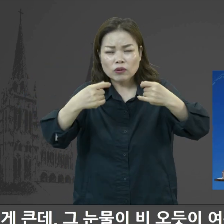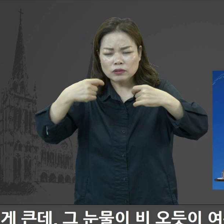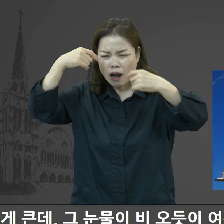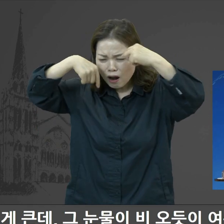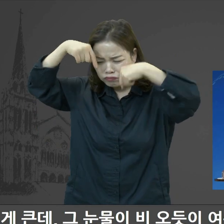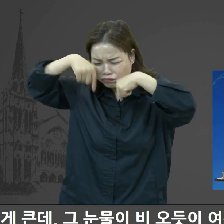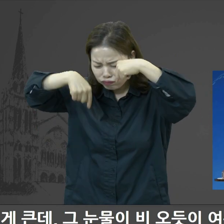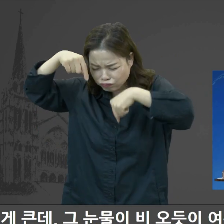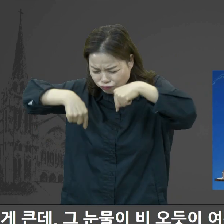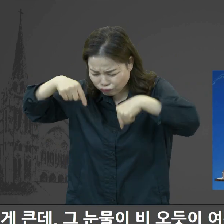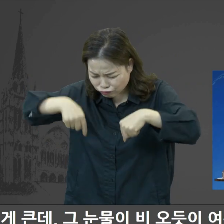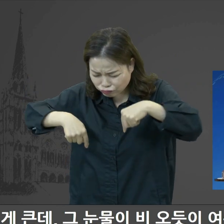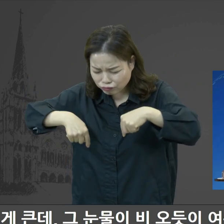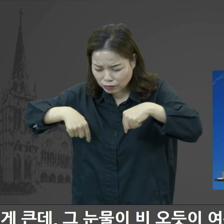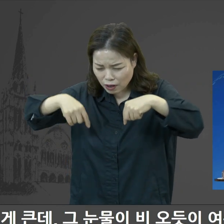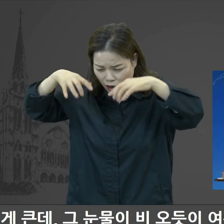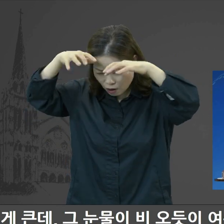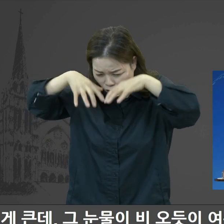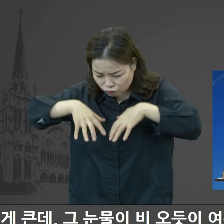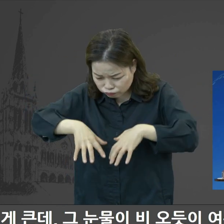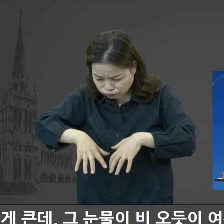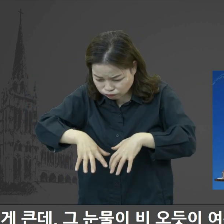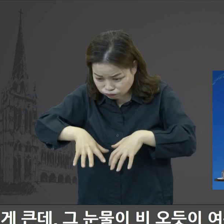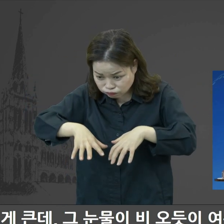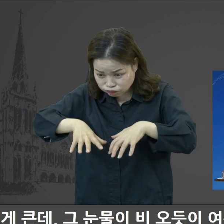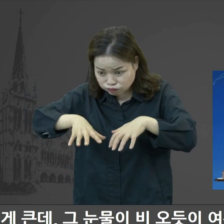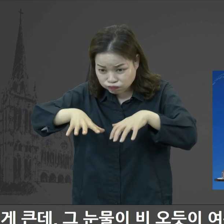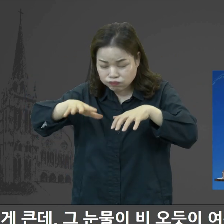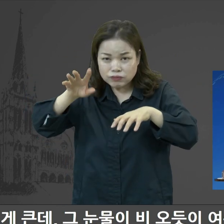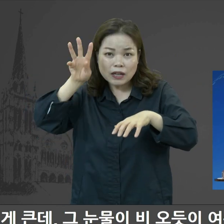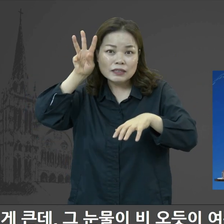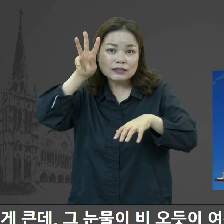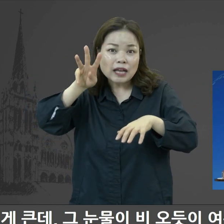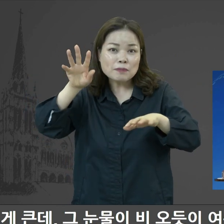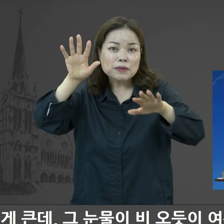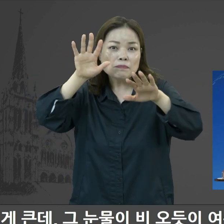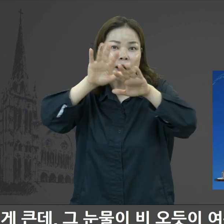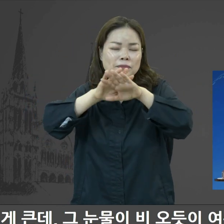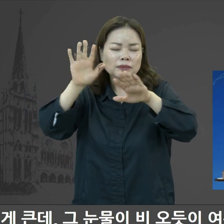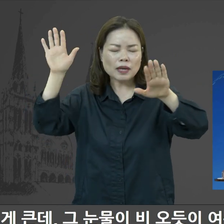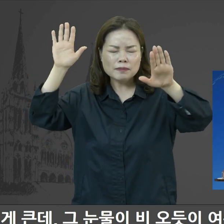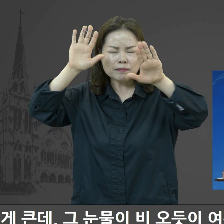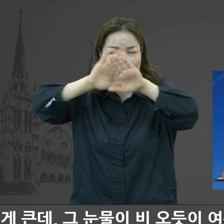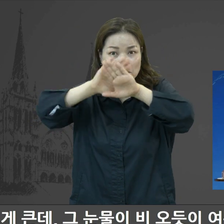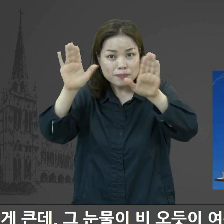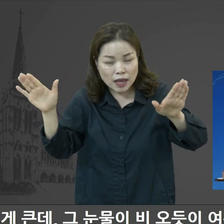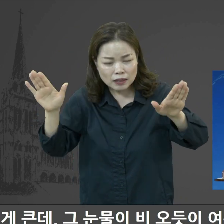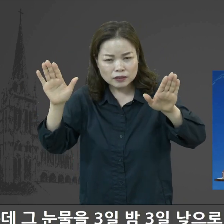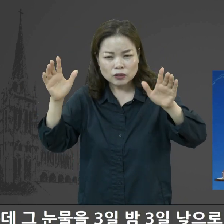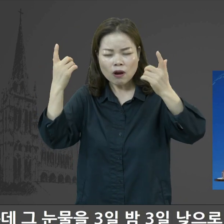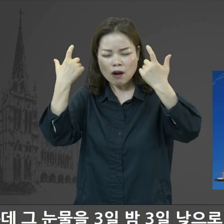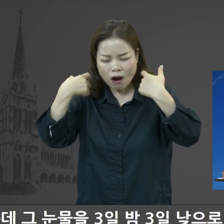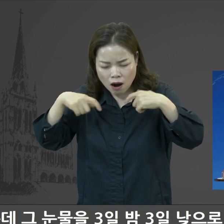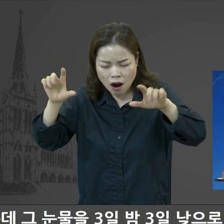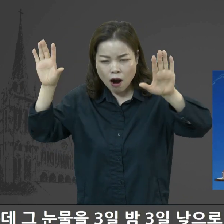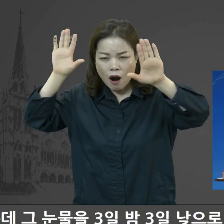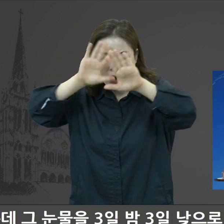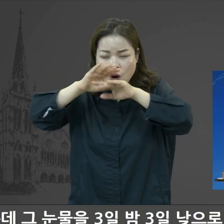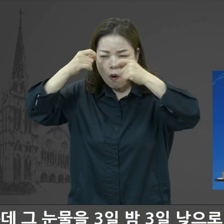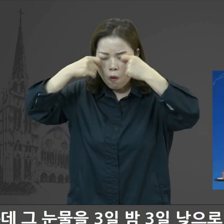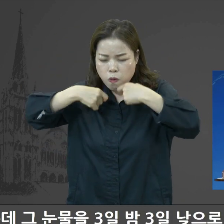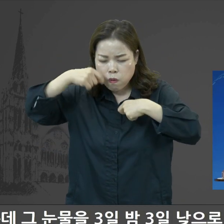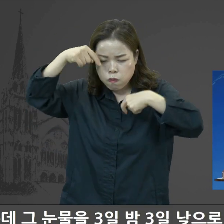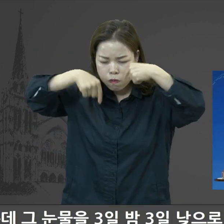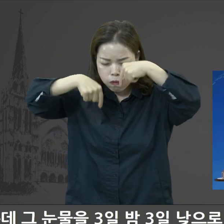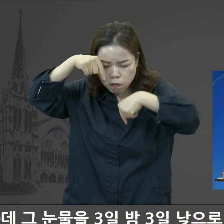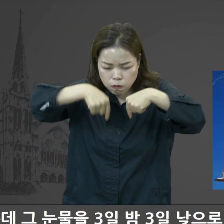뚜두두두두두 막 비 오듯이 쏟아지는데 그 눈물을 3일 밤 3일 낮을 우시는 거예요. 3일 주야를 우시는데 그